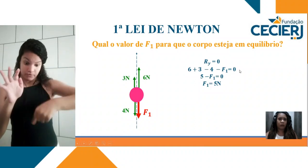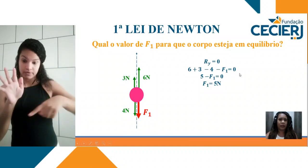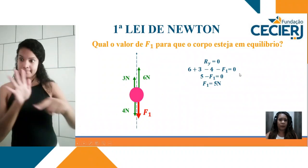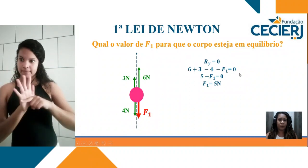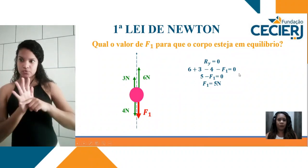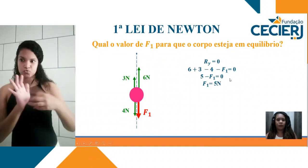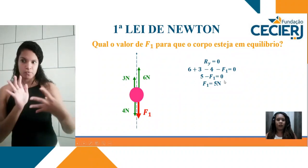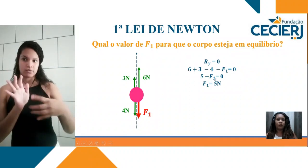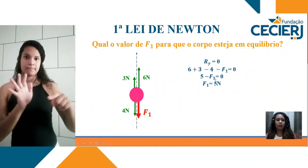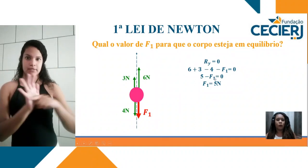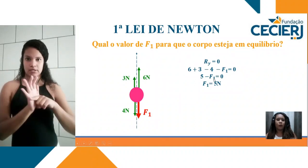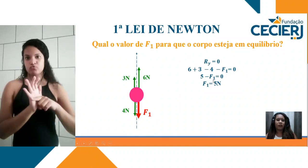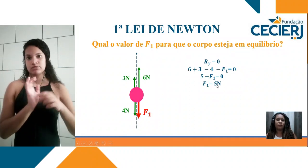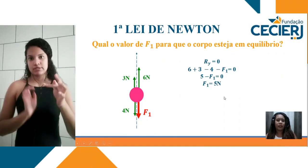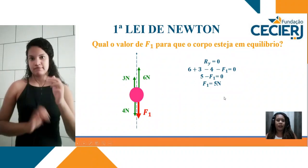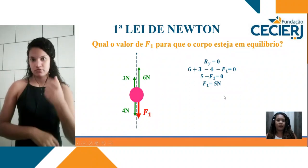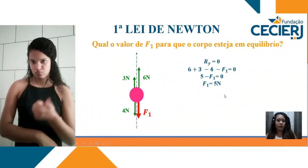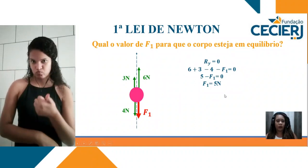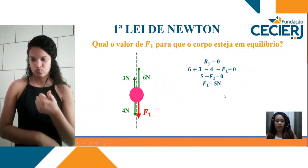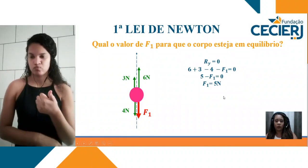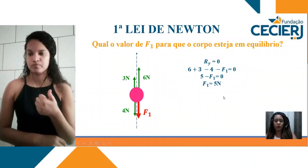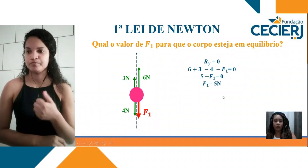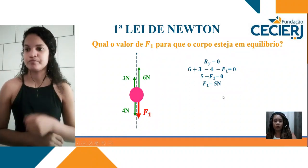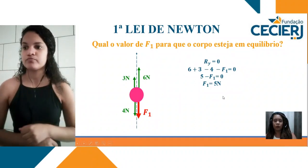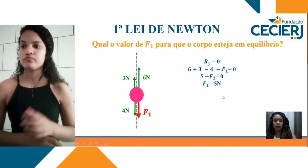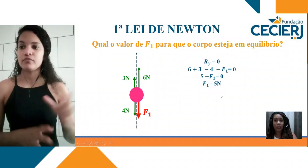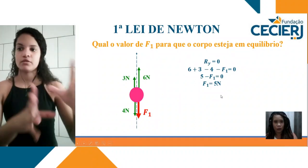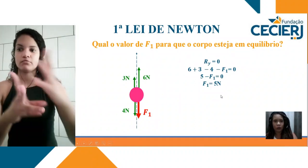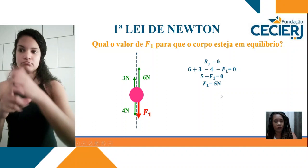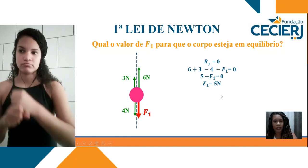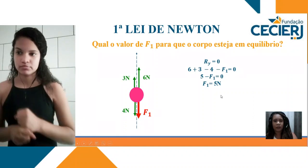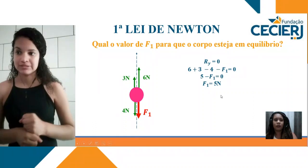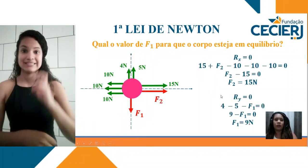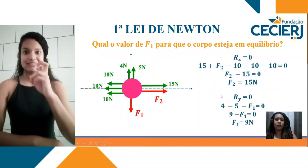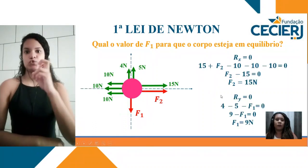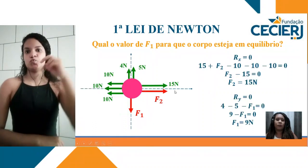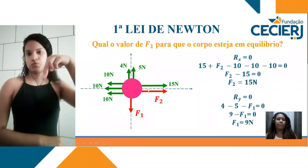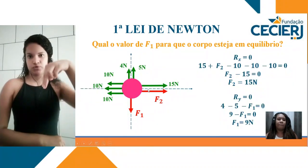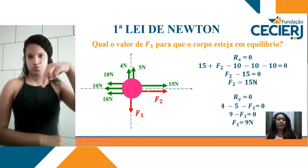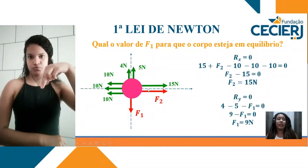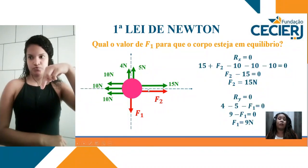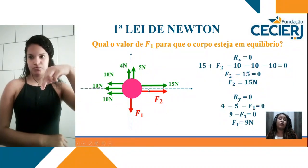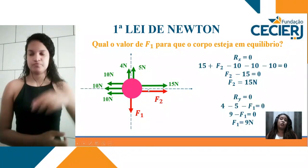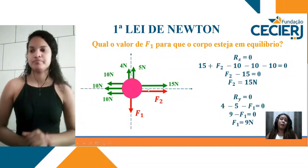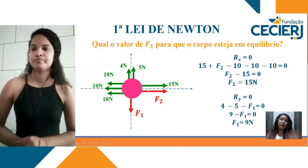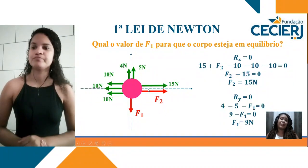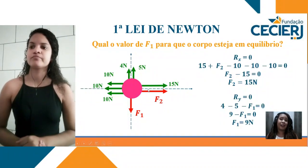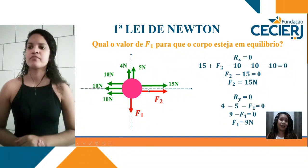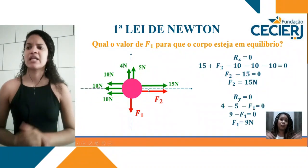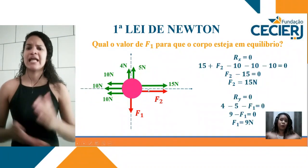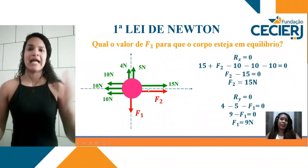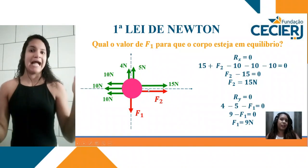senão não está em equilíbrio. 5 menos F1 é 0, F1 é igual a 5 newtons. Newtons, não esqueça. E agora a gente começa com